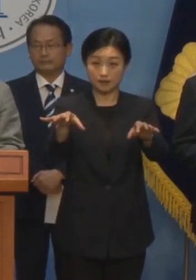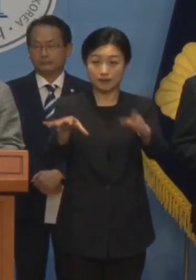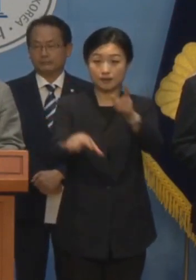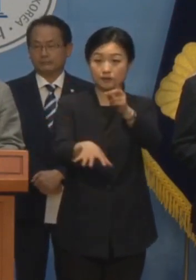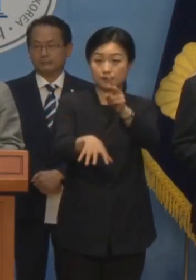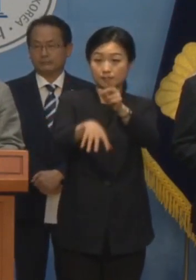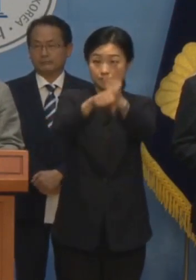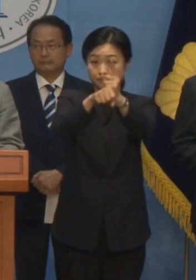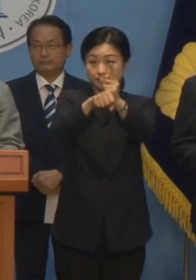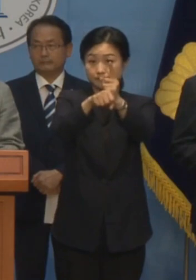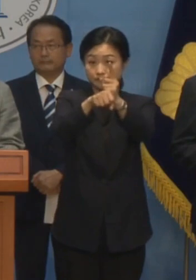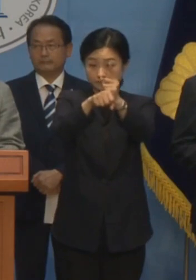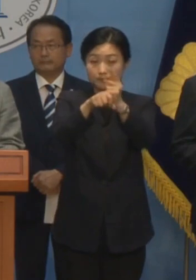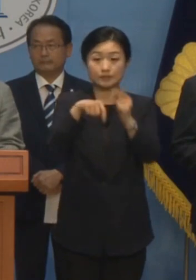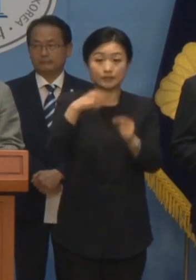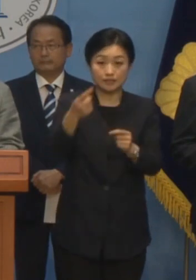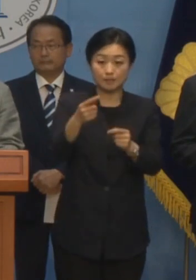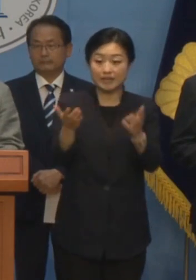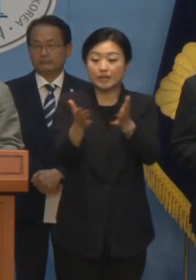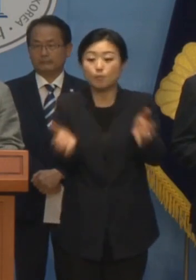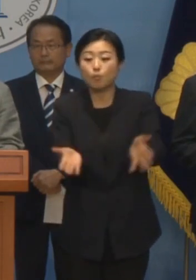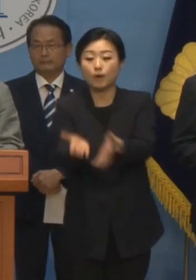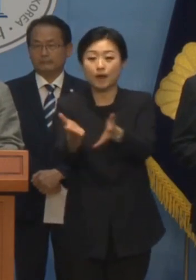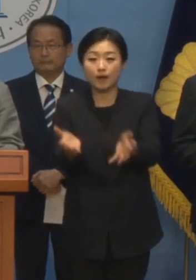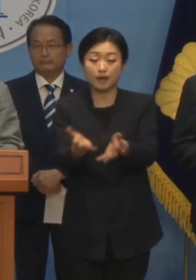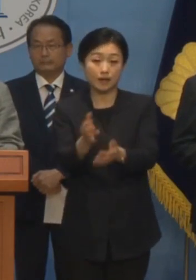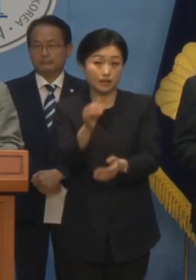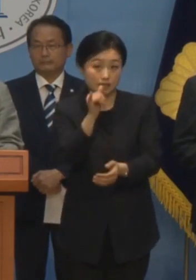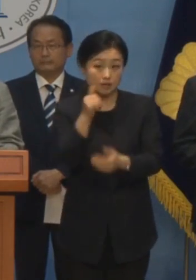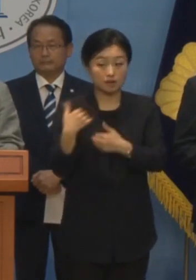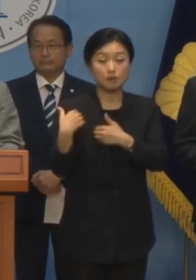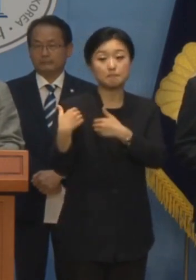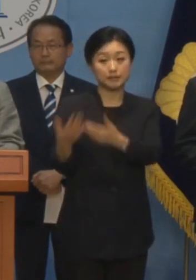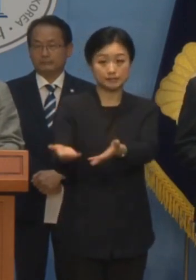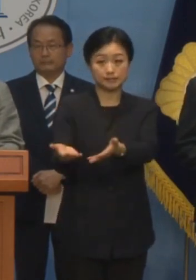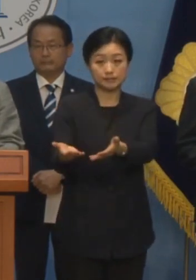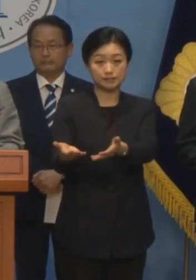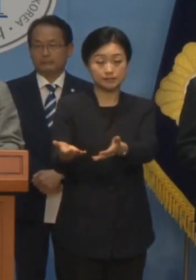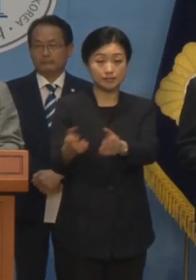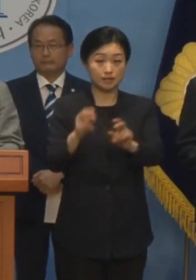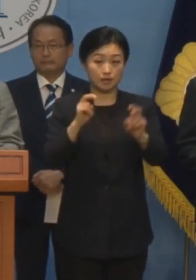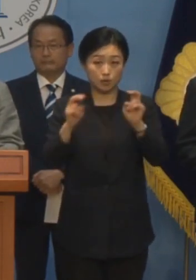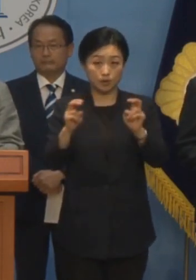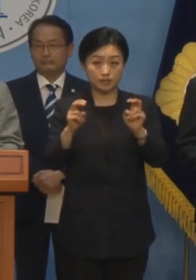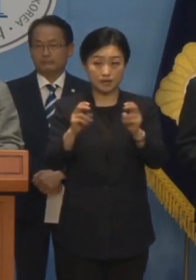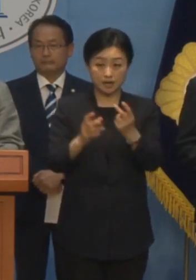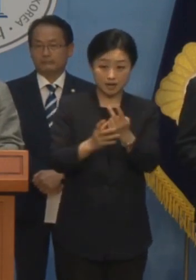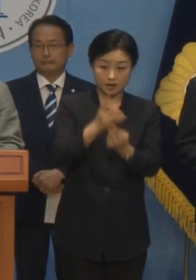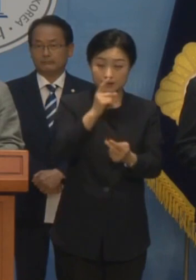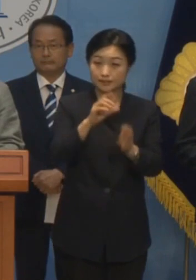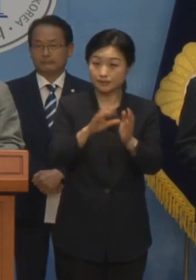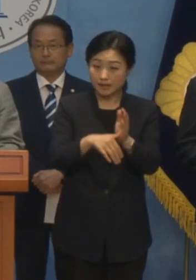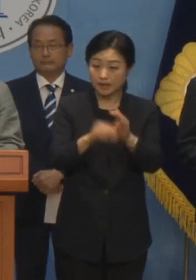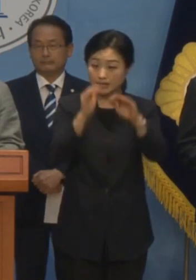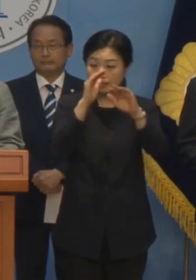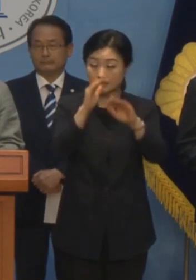물류회사인 큐익스프레스에 일감 몰아주기를 하는 점을 방치했으며 기업결합심사에서도 이러한